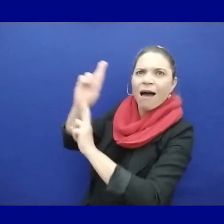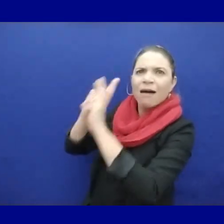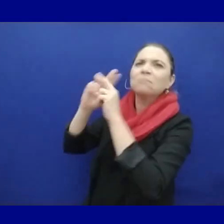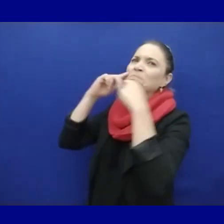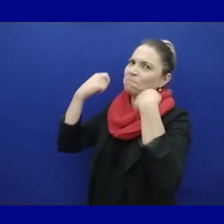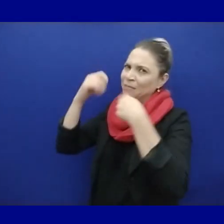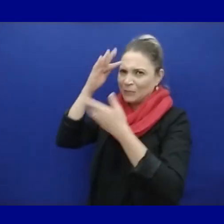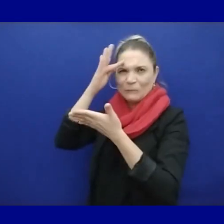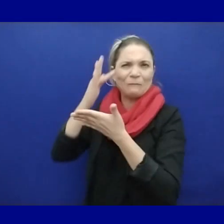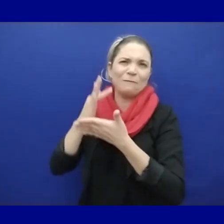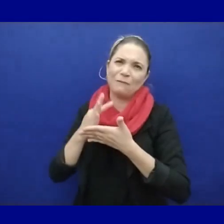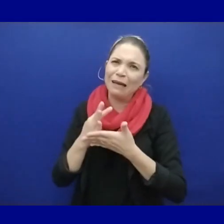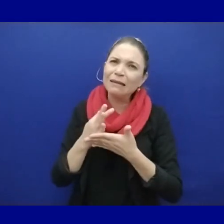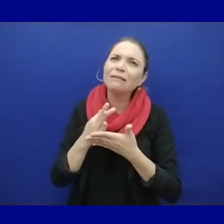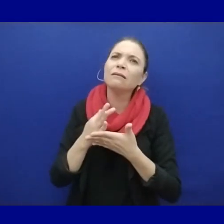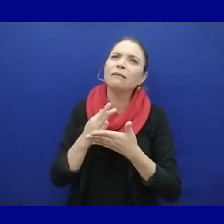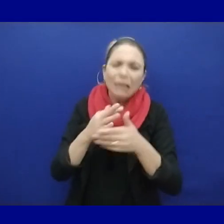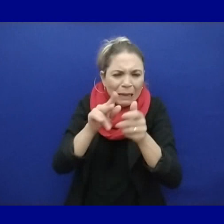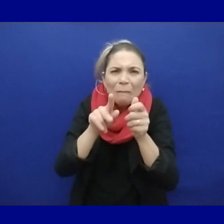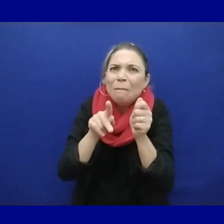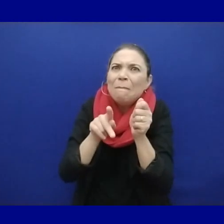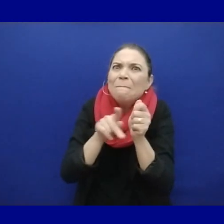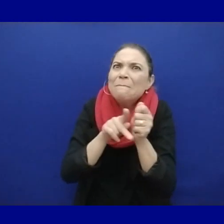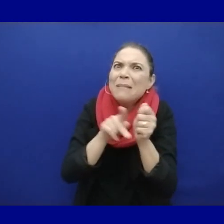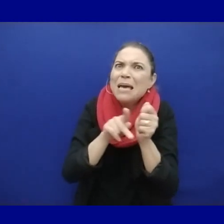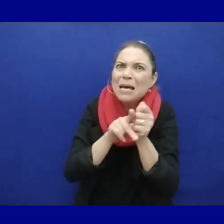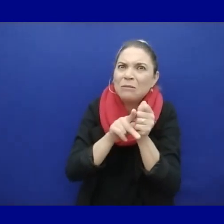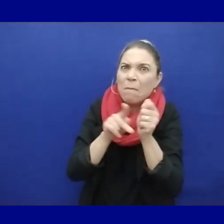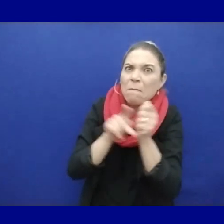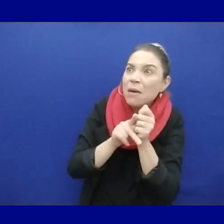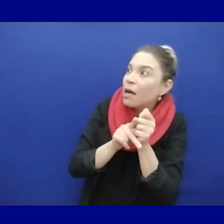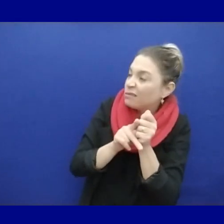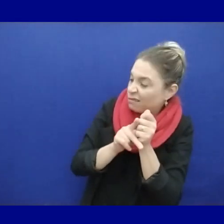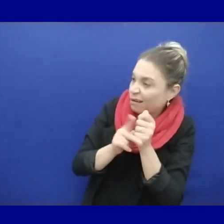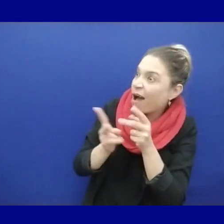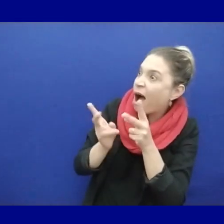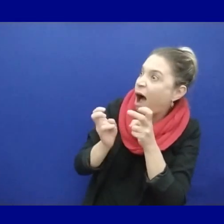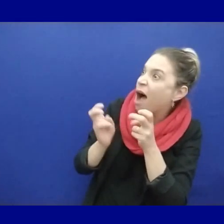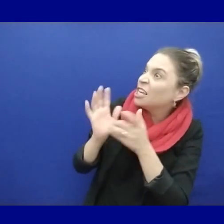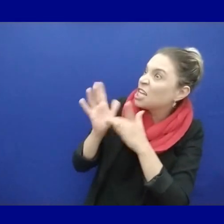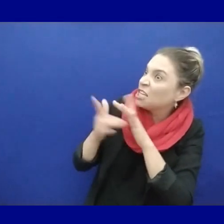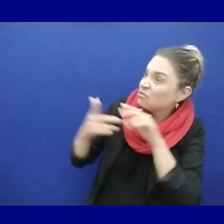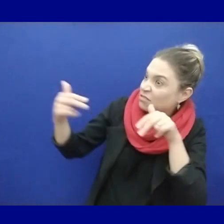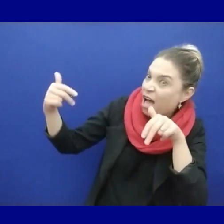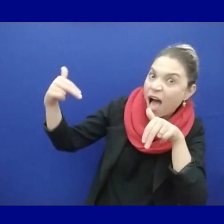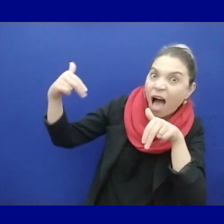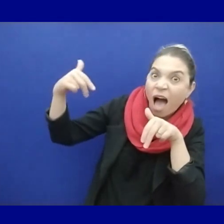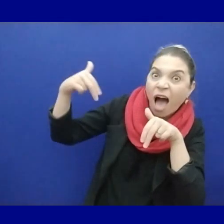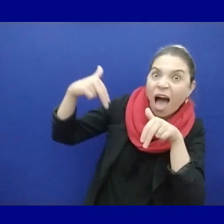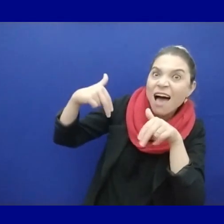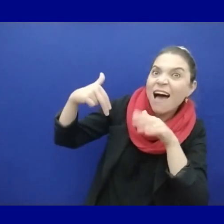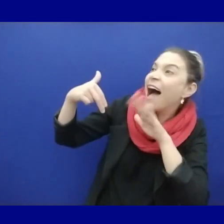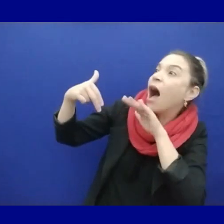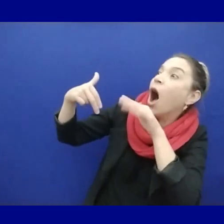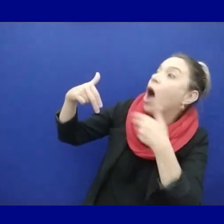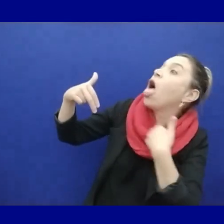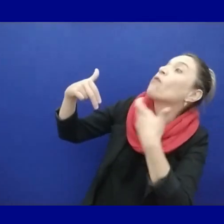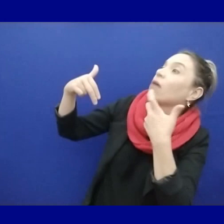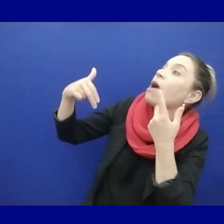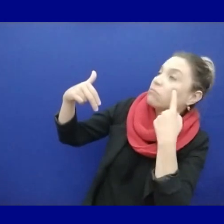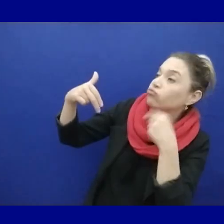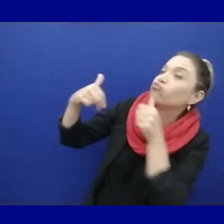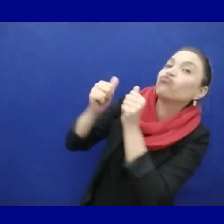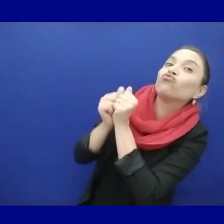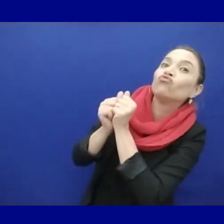Aqui, meus irmãos, Pedro, em sua impulsividade, ao ver que Jesus andava sobre as águas, disse: Senhor, manda-me